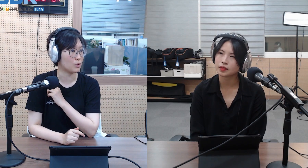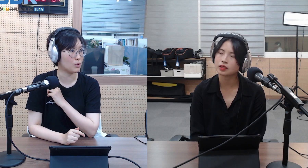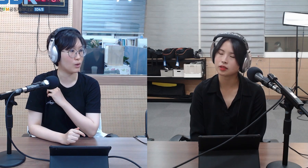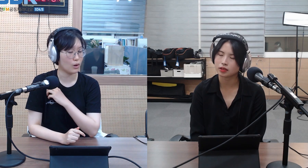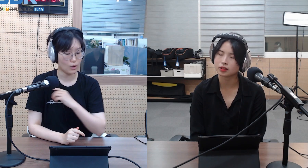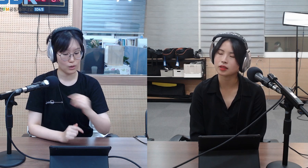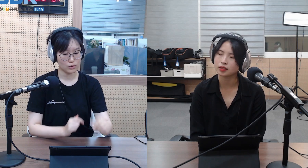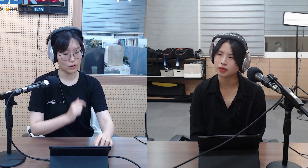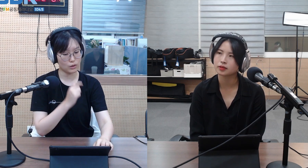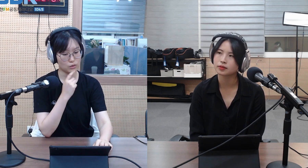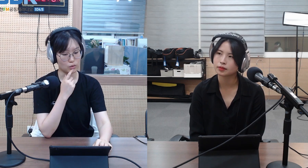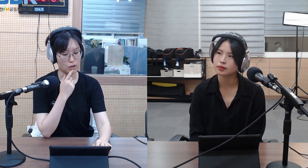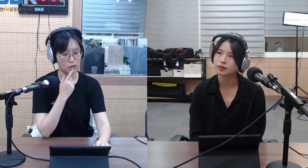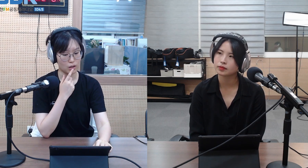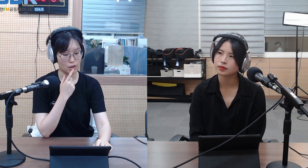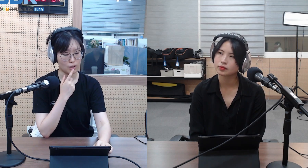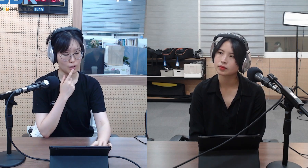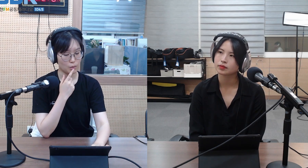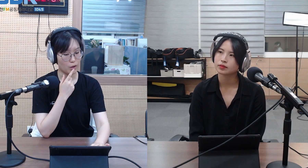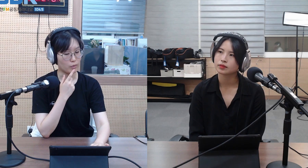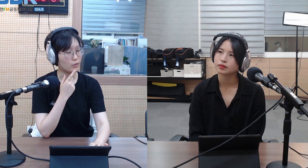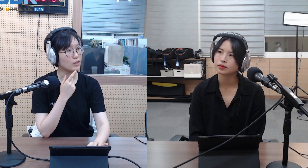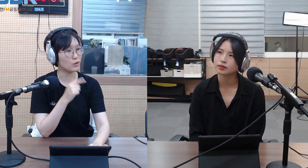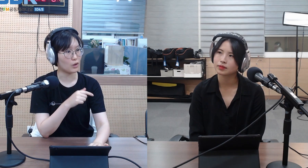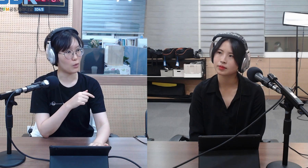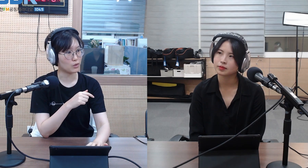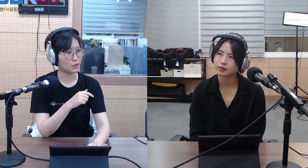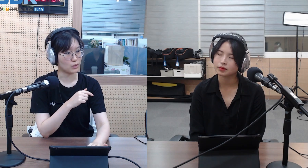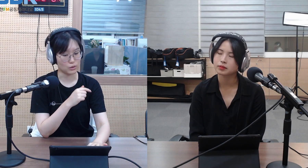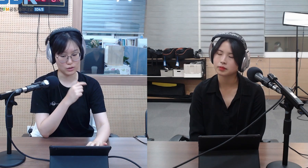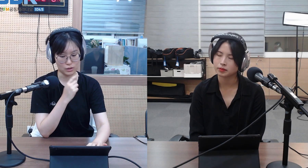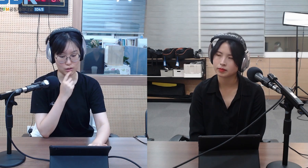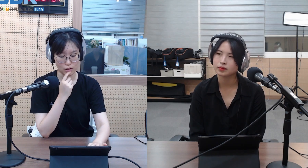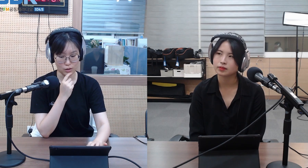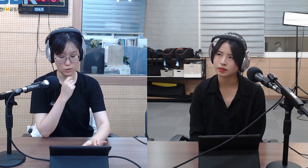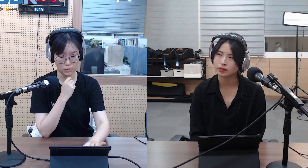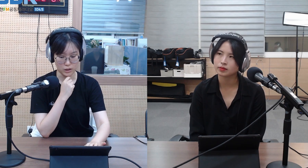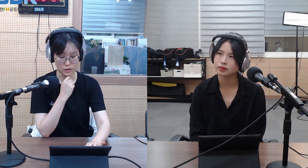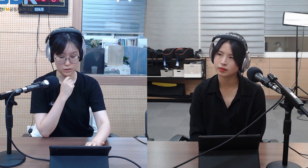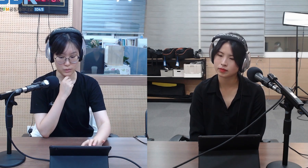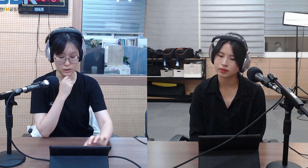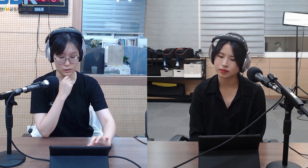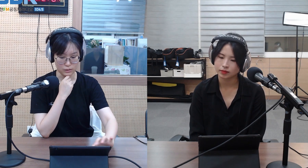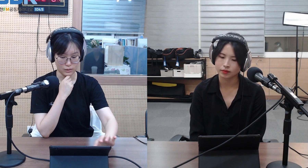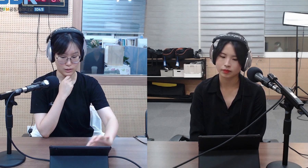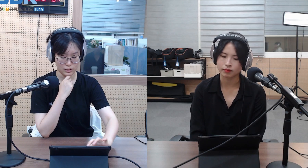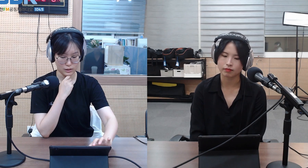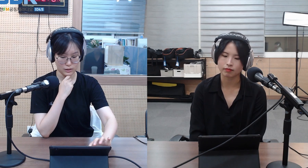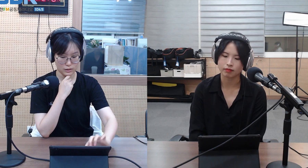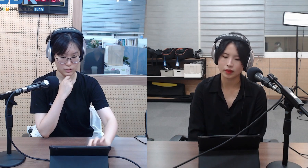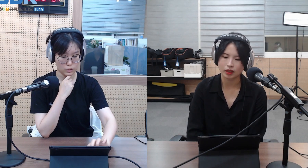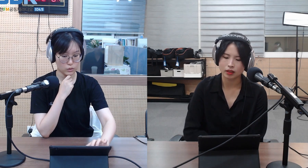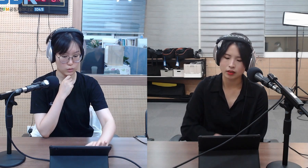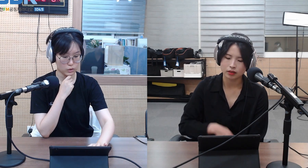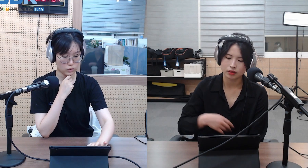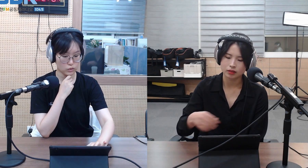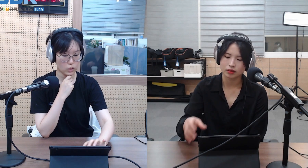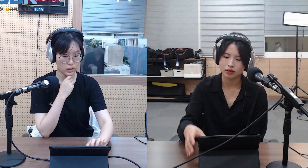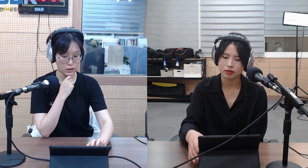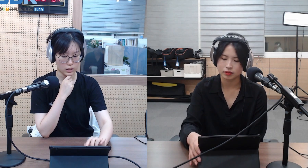네네네. 그래가지고 이게 왜 안 되는 걸까 옥천에서는 이 생각이 좀 많이 듭니다. 그래도 정말 중요한